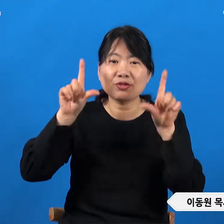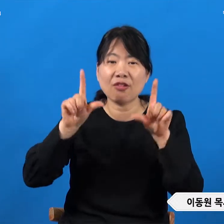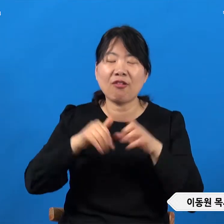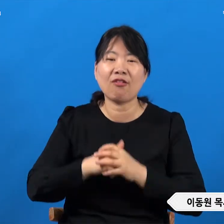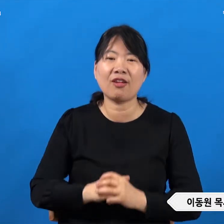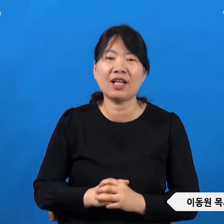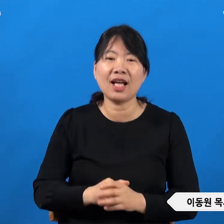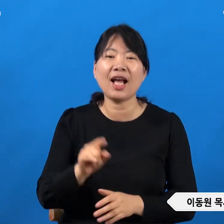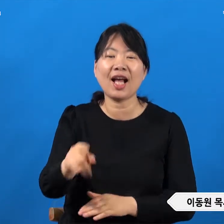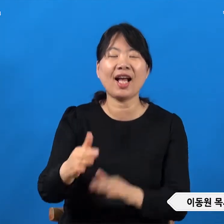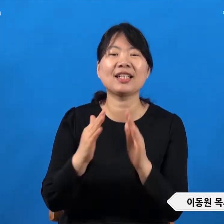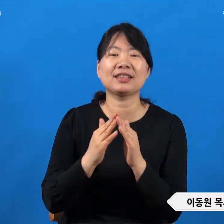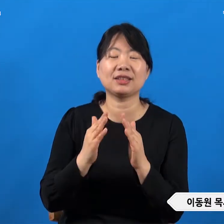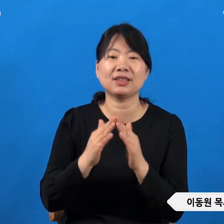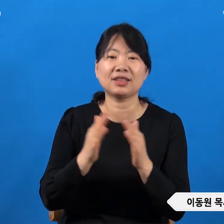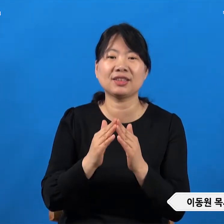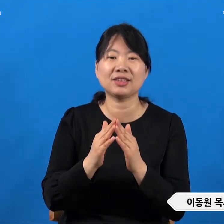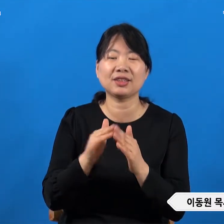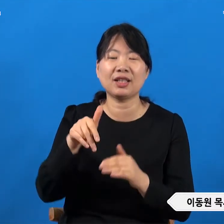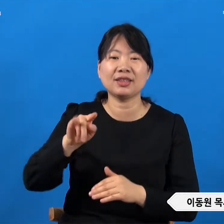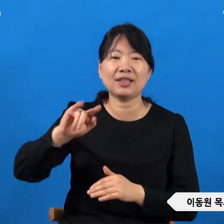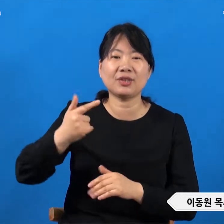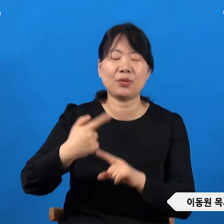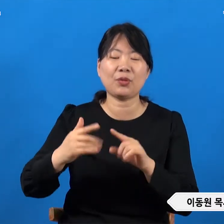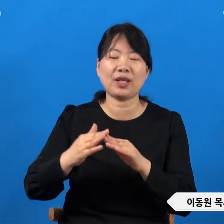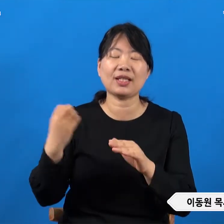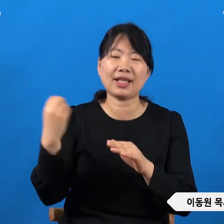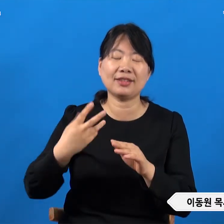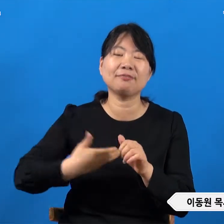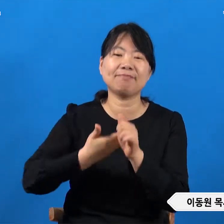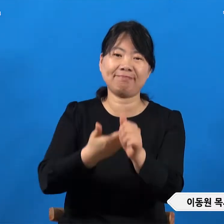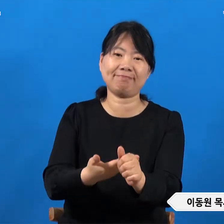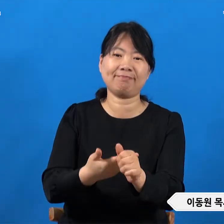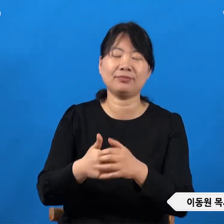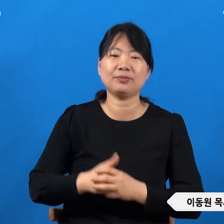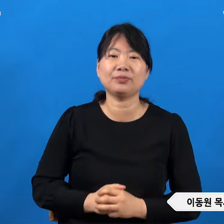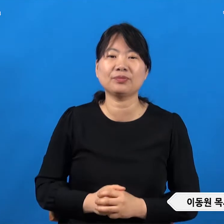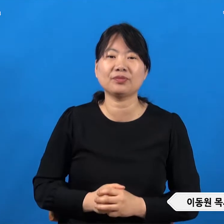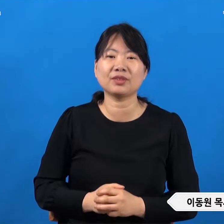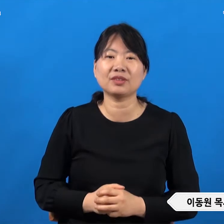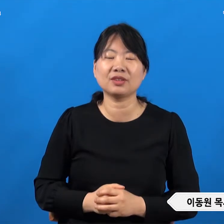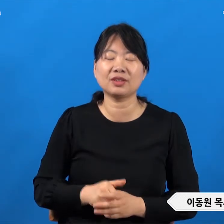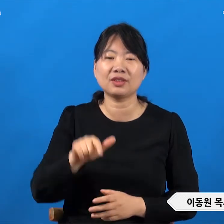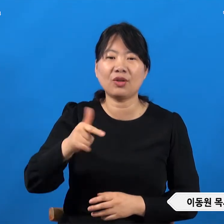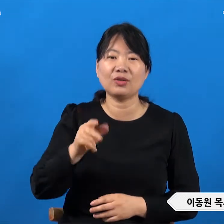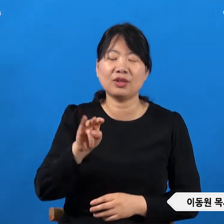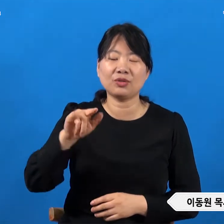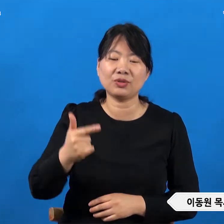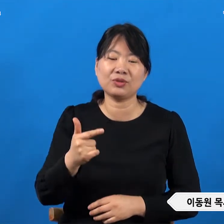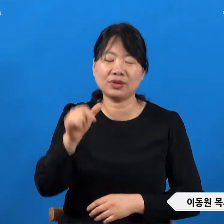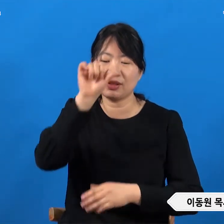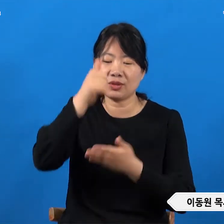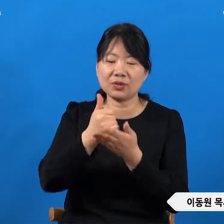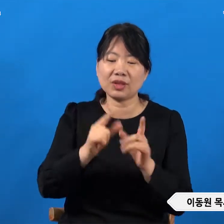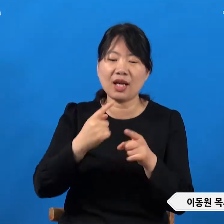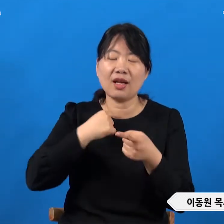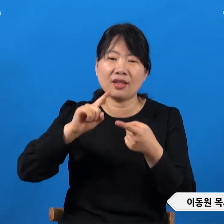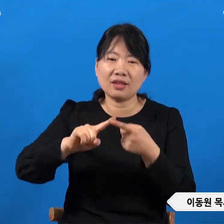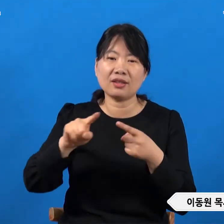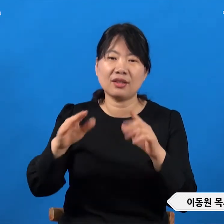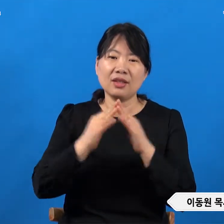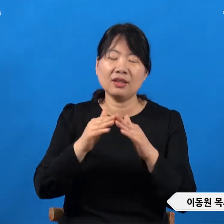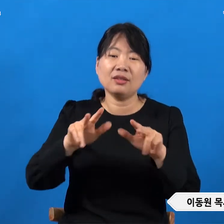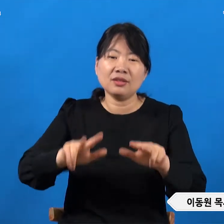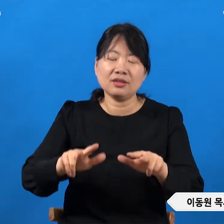2006년에 그 집을 이 자천교회에 다시 기증을 합니다. 그러니까 권영준 장로님이 살던 그